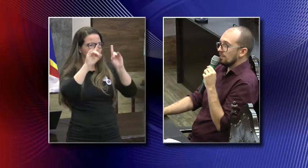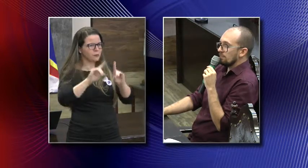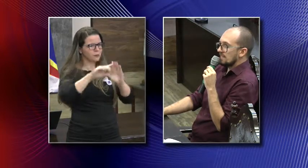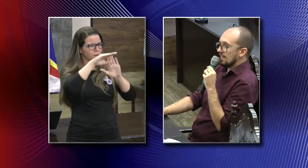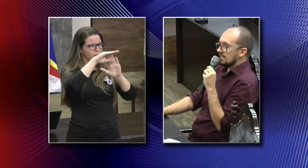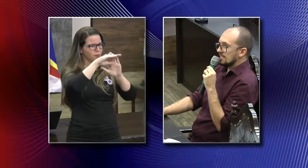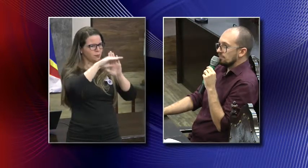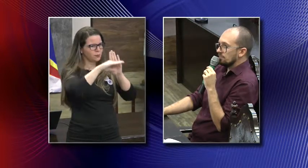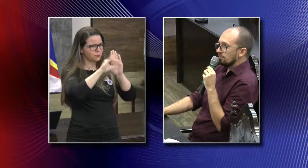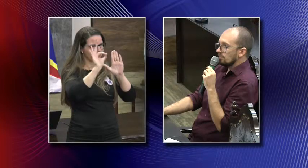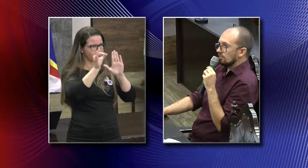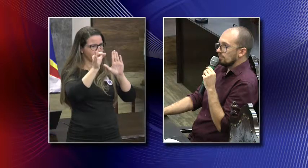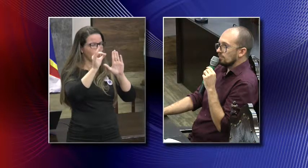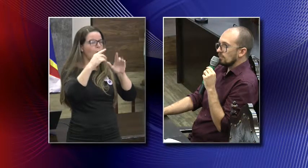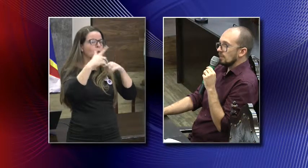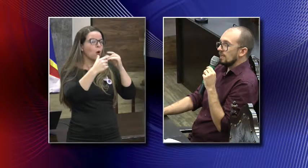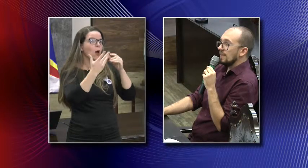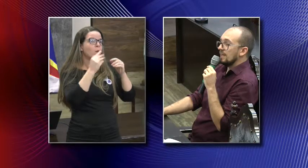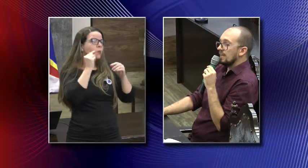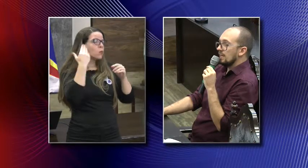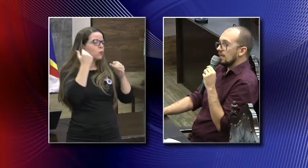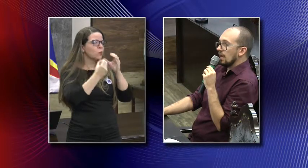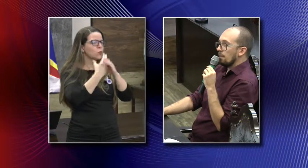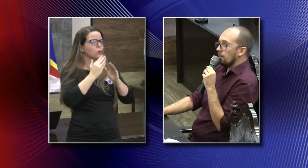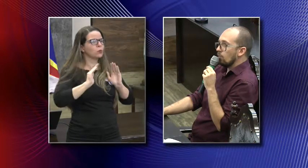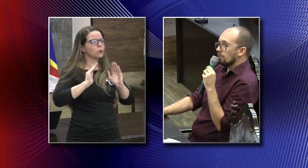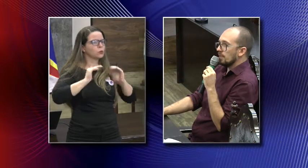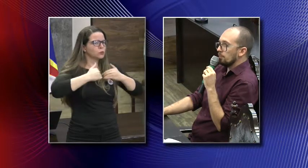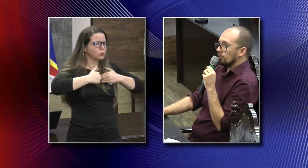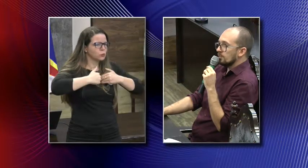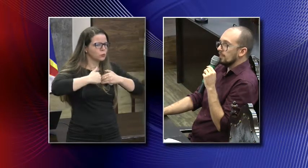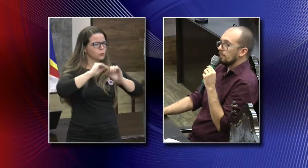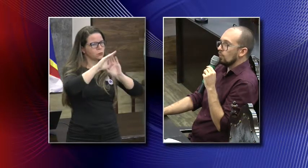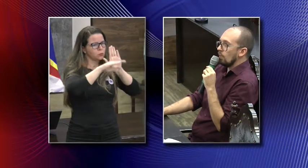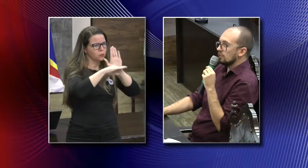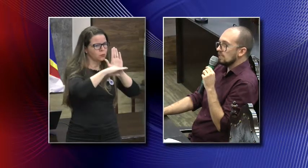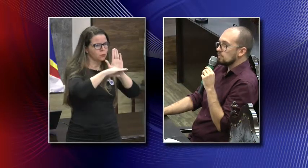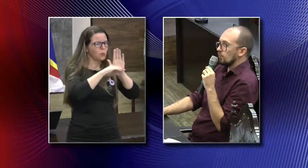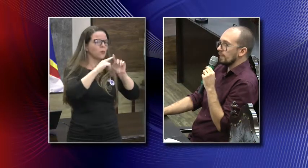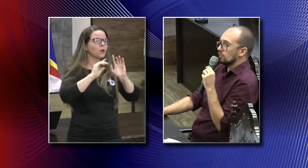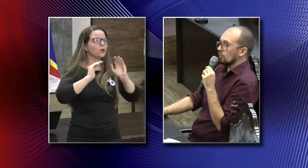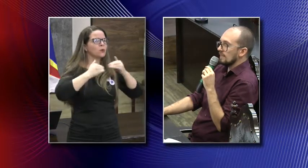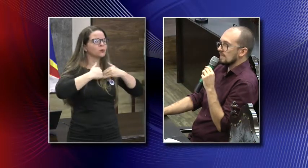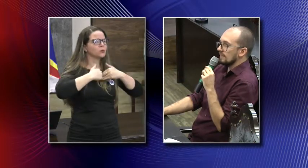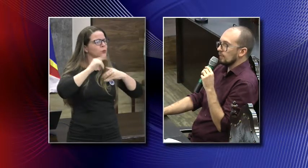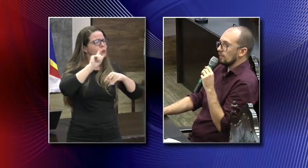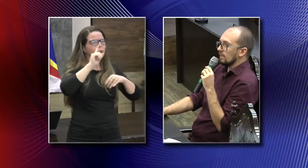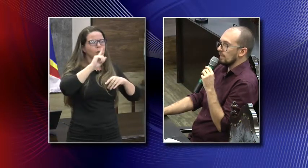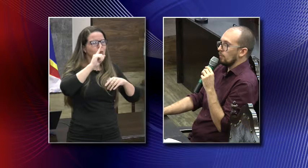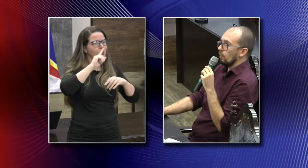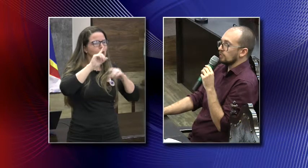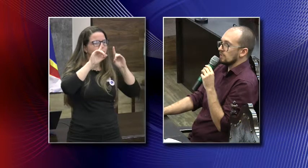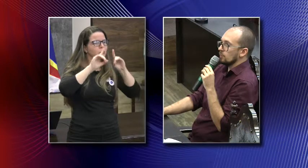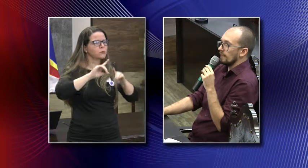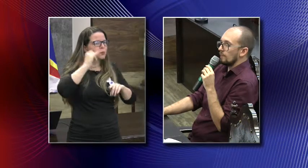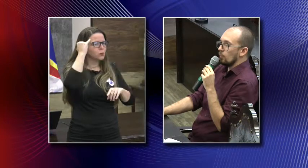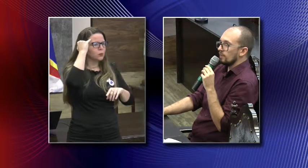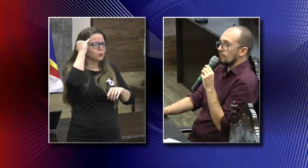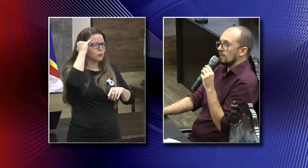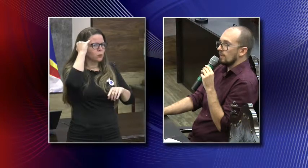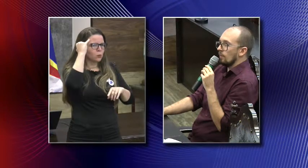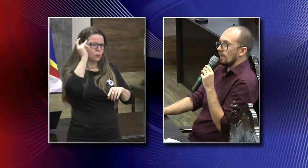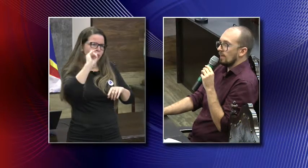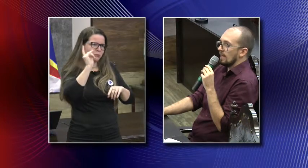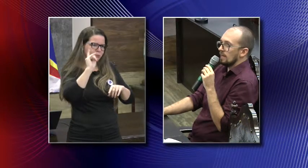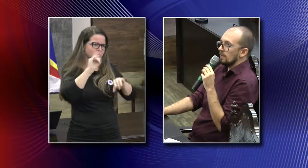múltipla deficiência e, há pouco tempo, também o autismo entrou nessa categoria. O autismo, até pouco